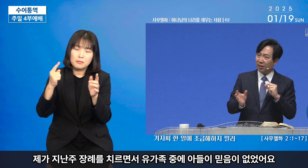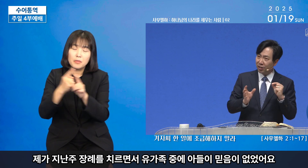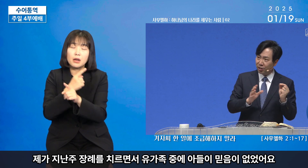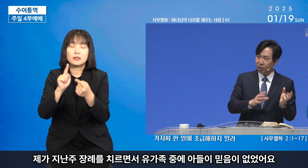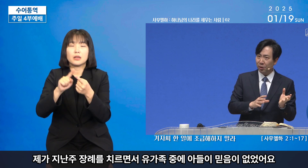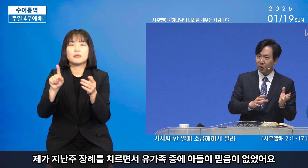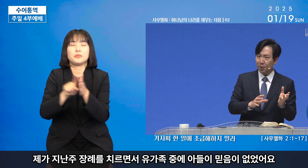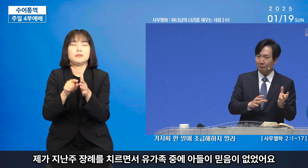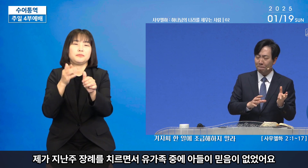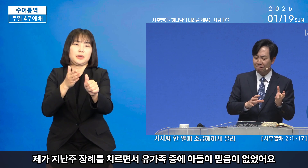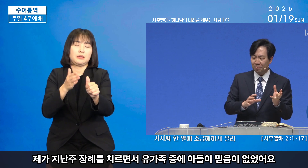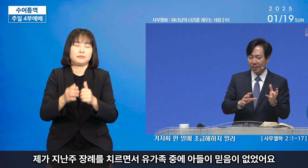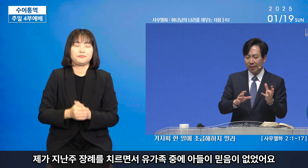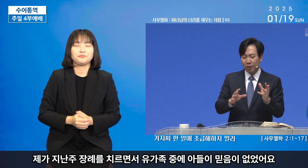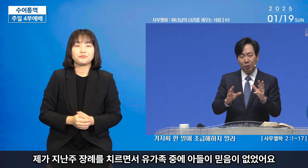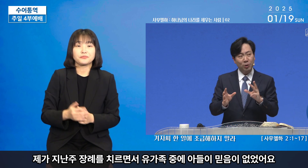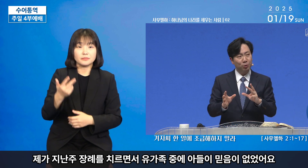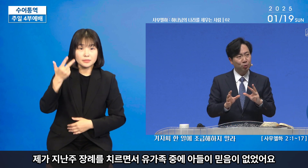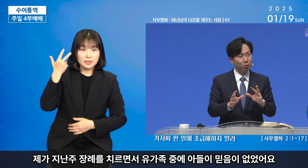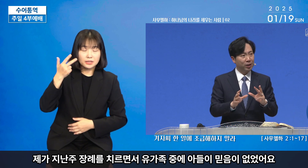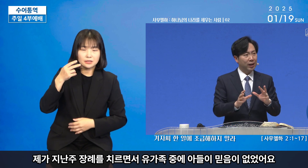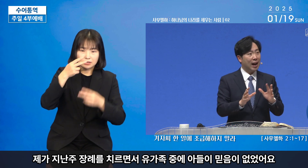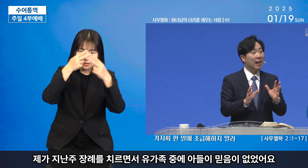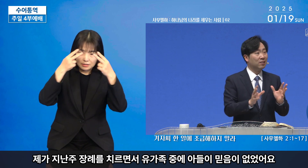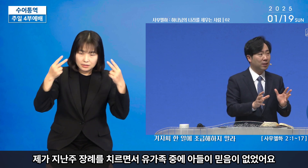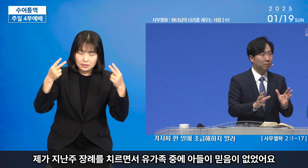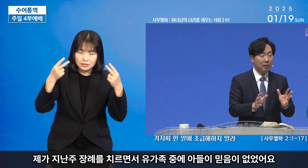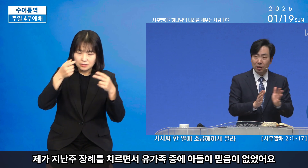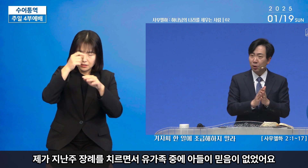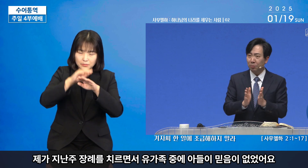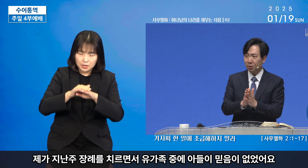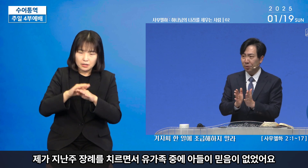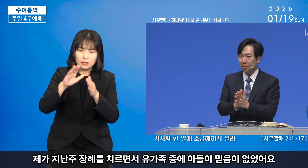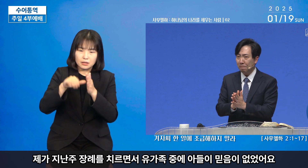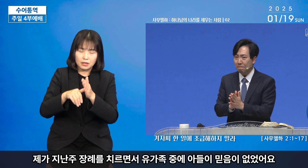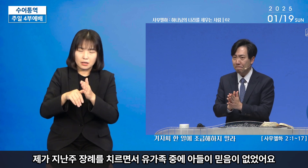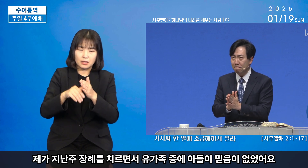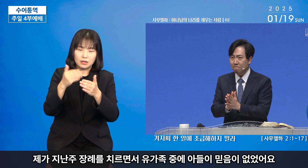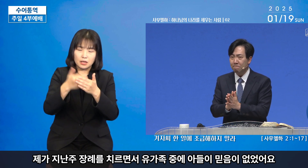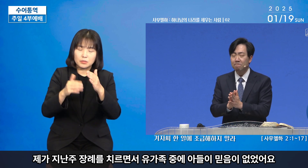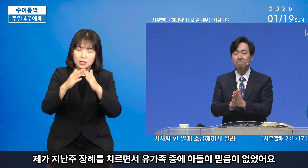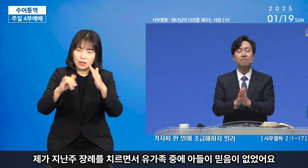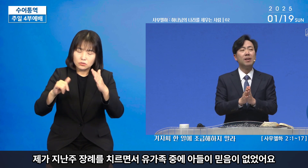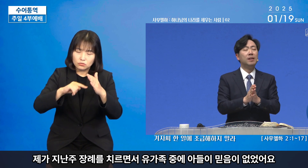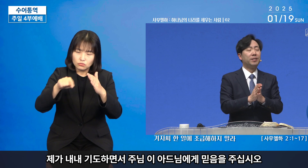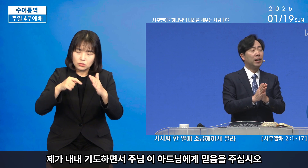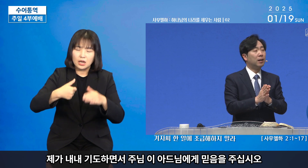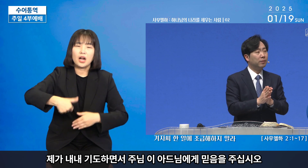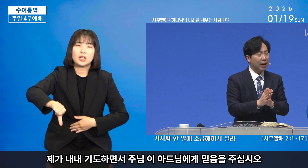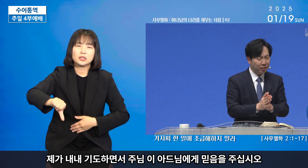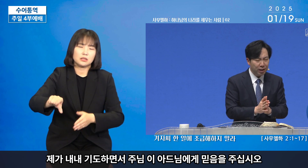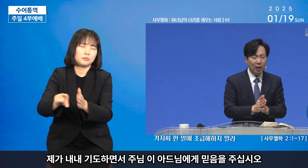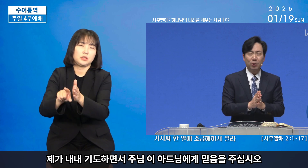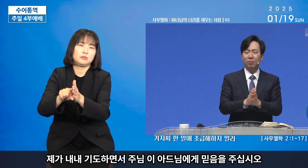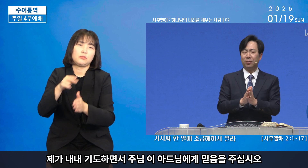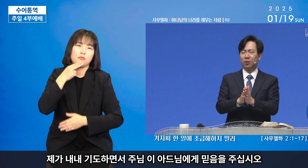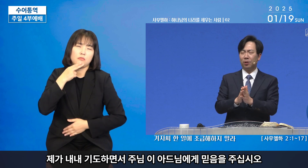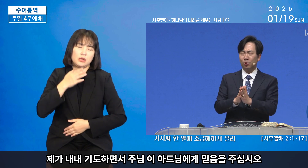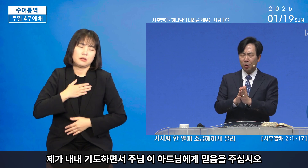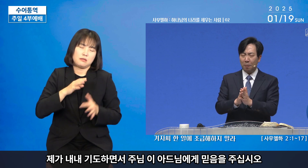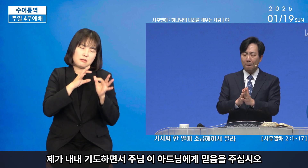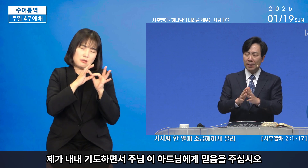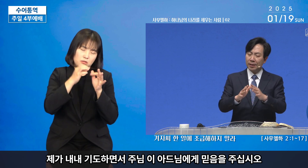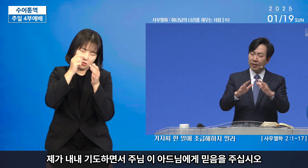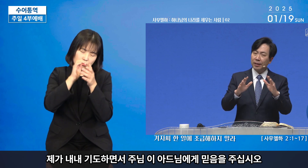지난주 장례를 치르면서 유가족 중에 아들이 믿음이 없었어요. 제가 내내